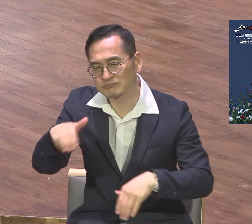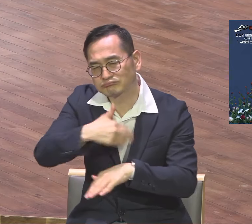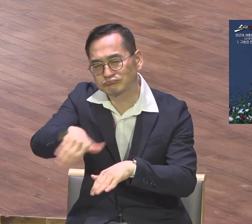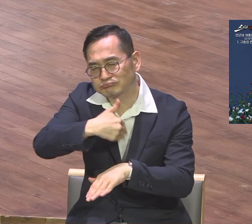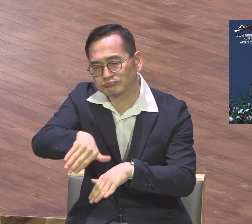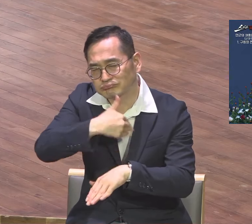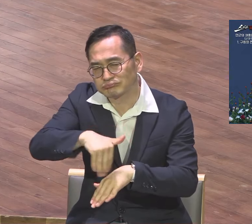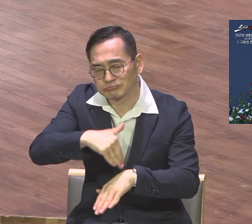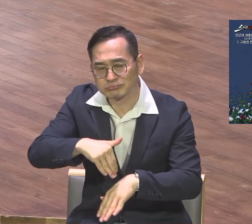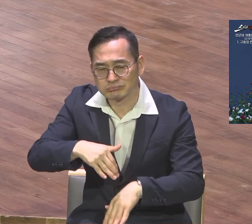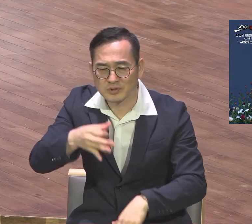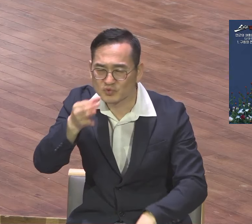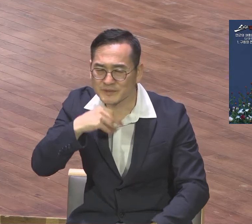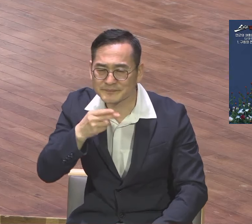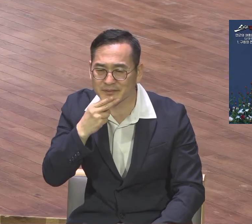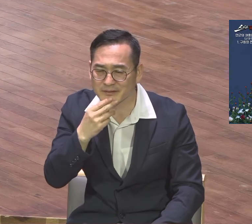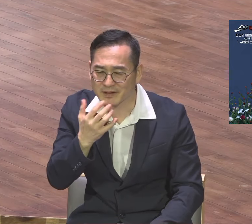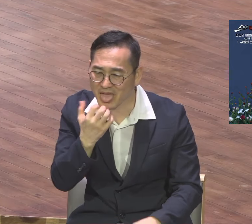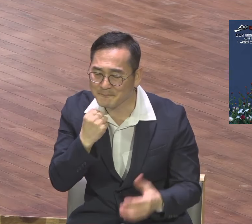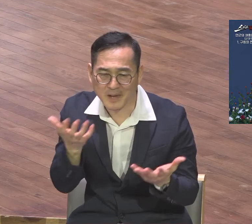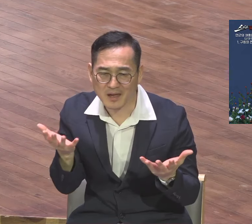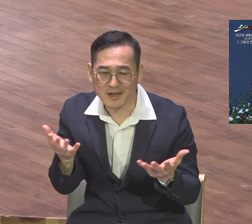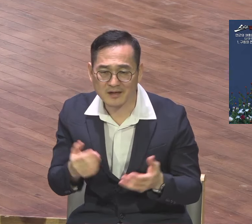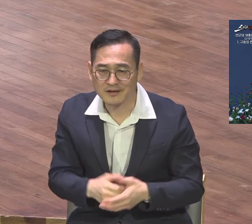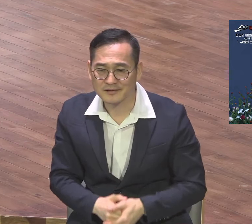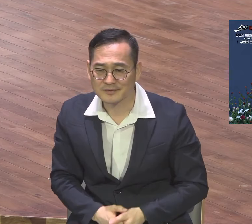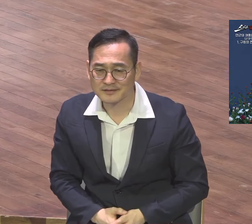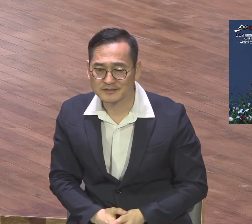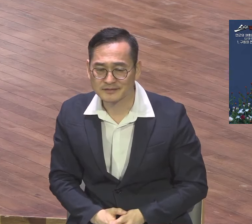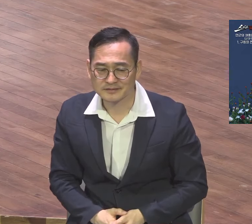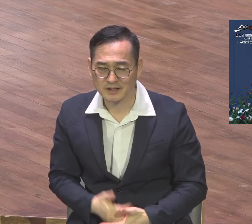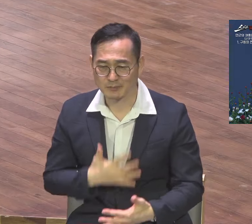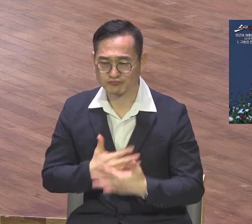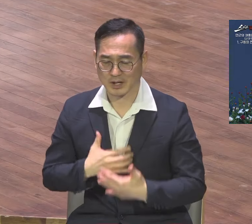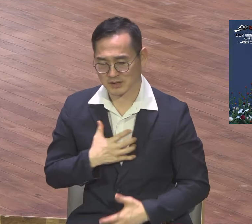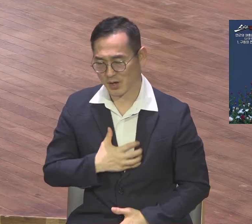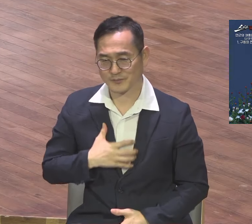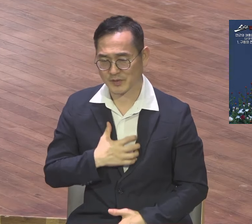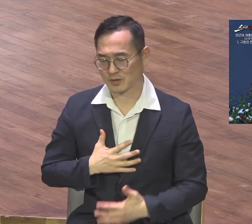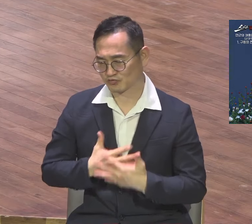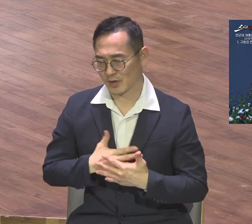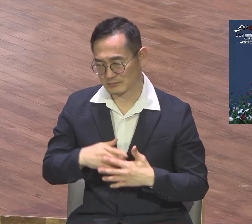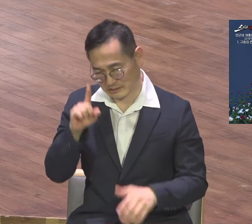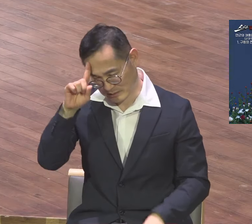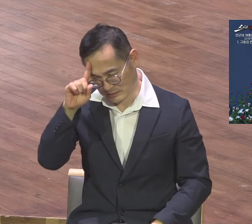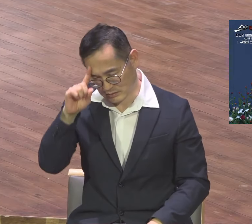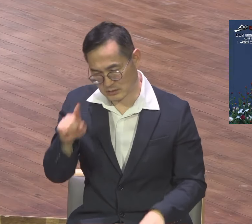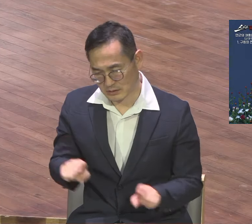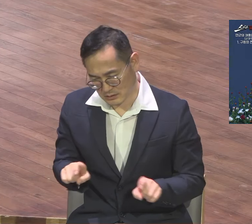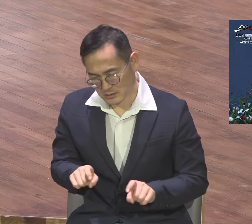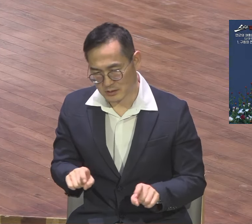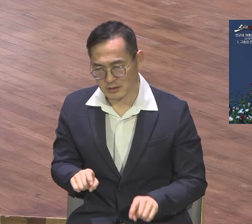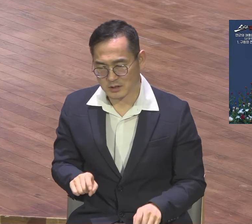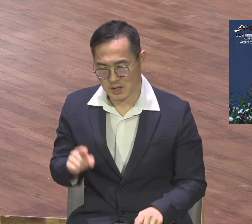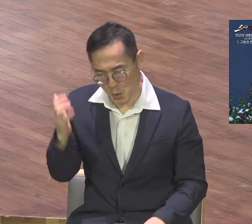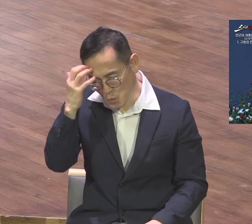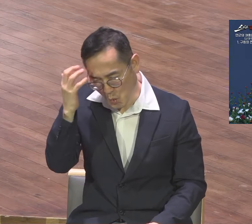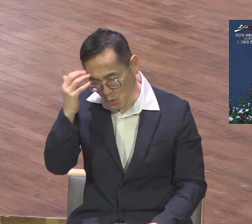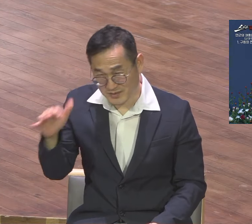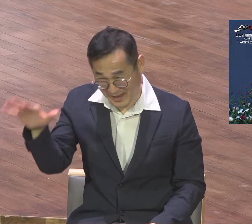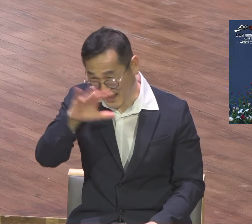참승만 하면 뭔 소용이냐고. 내 모든 불안과 염려와 두려움과 짜증과 환난과 고통을